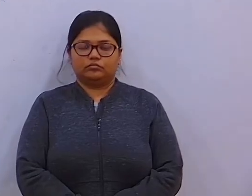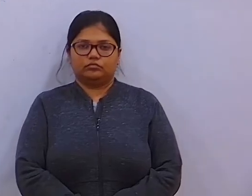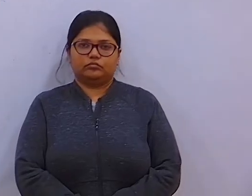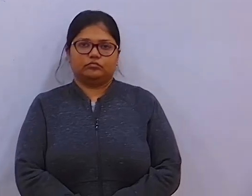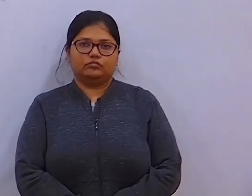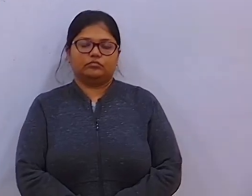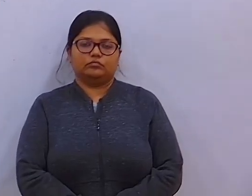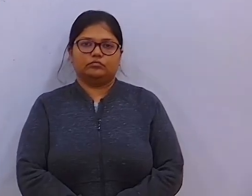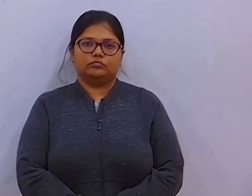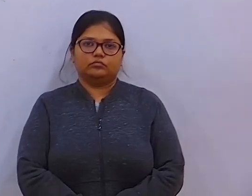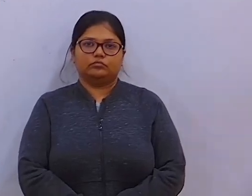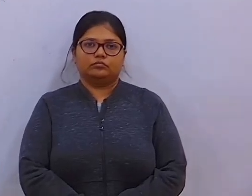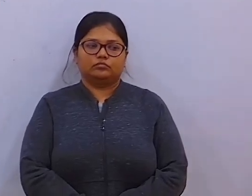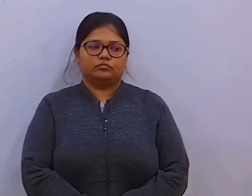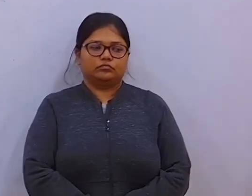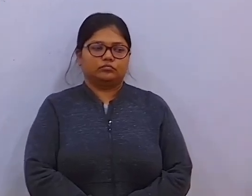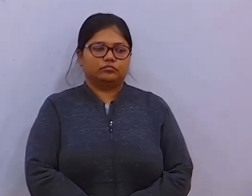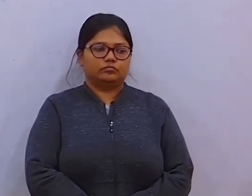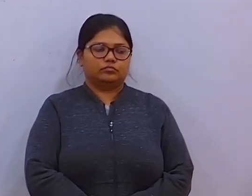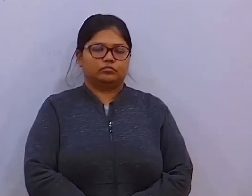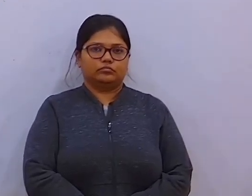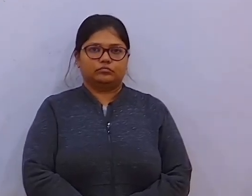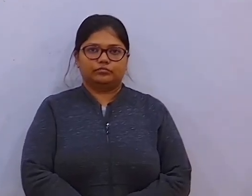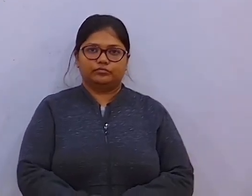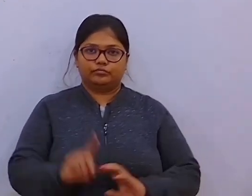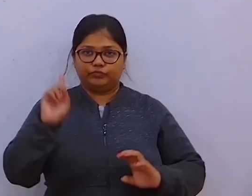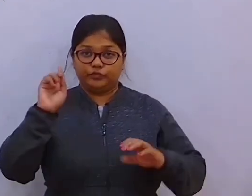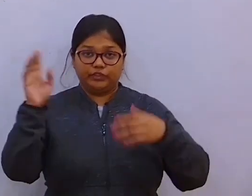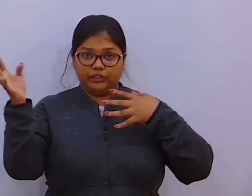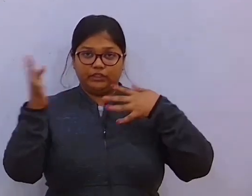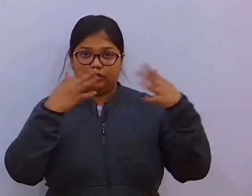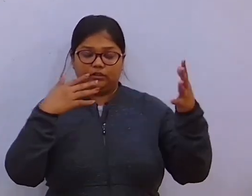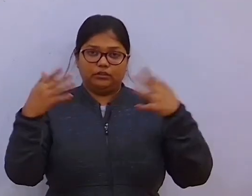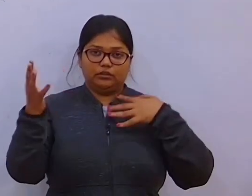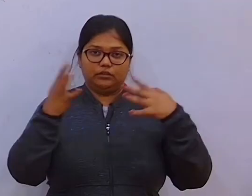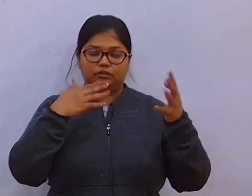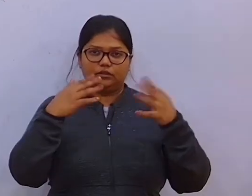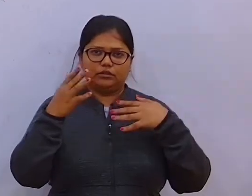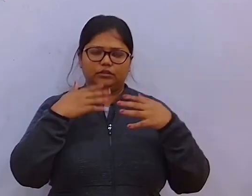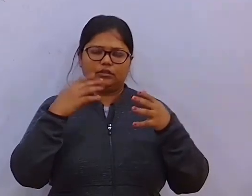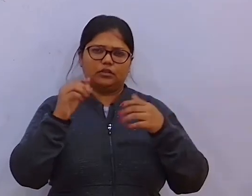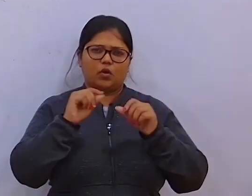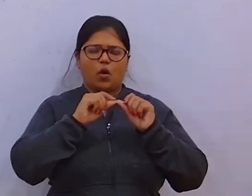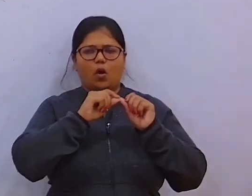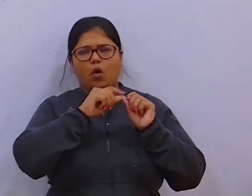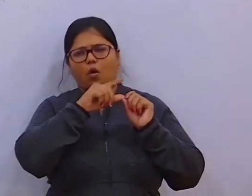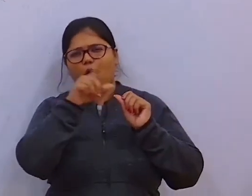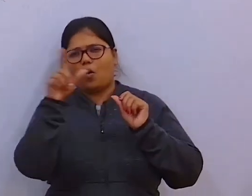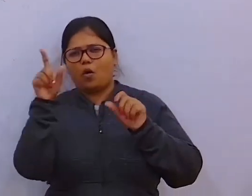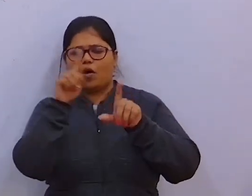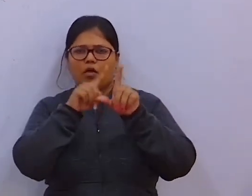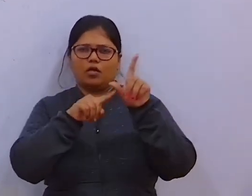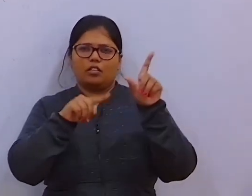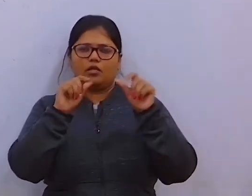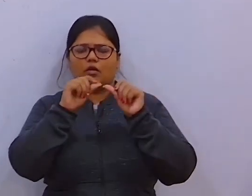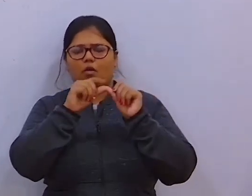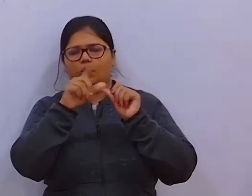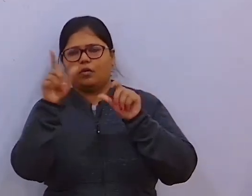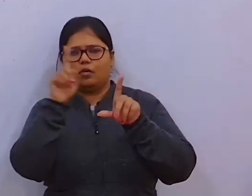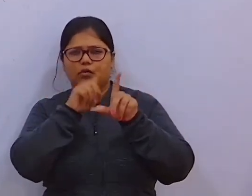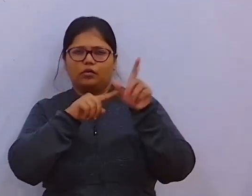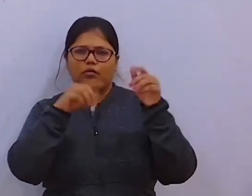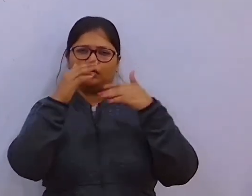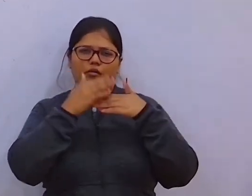ये जो पवने होती हैं, ये क्या होती है कि ये साल भर जो है वो बहते रहती हैं, चलते रहती हैं, ऐसा